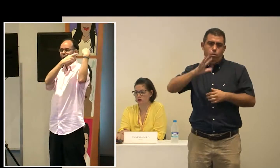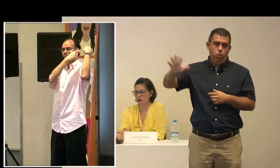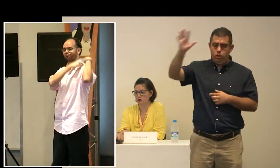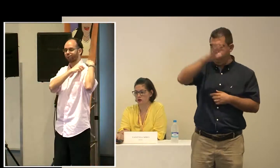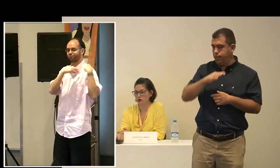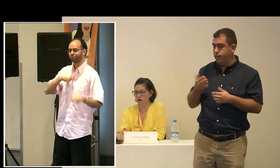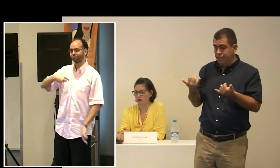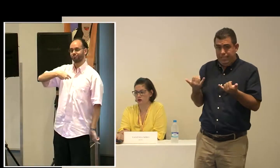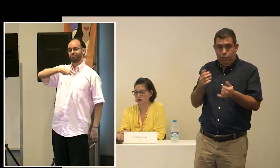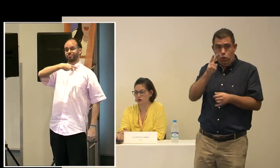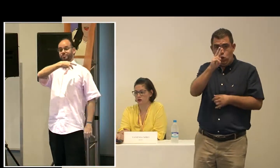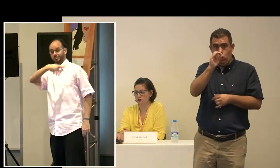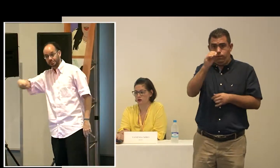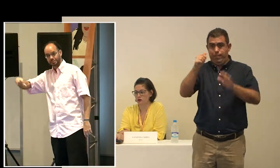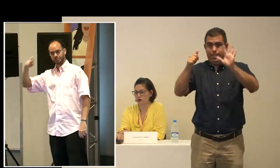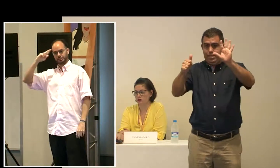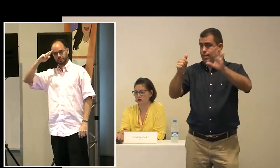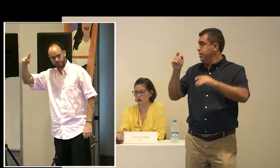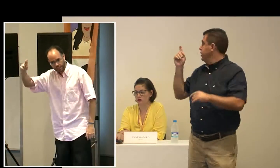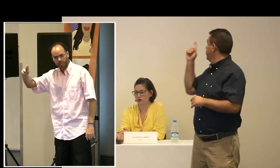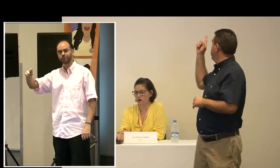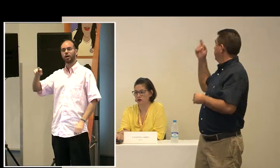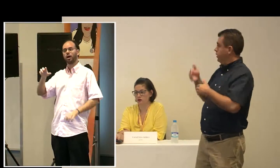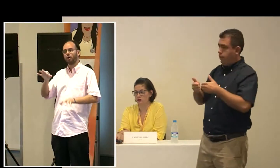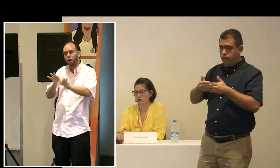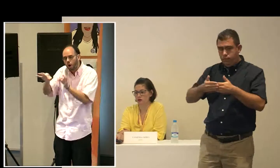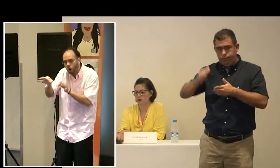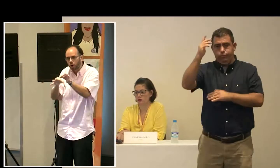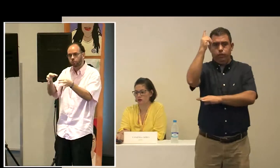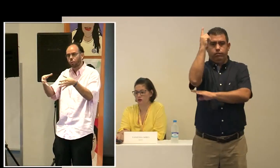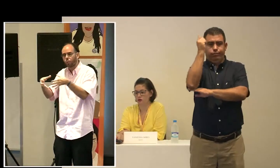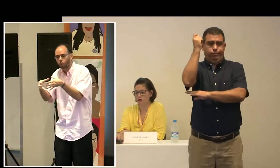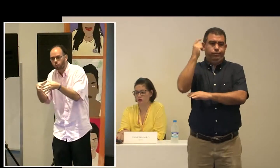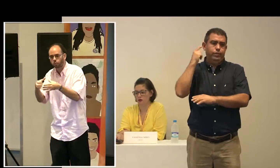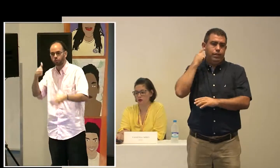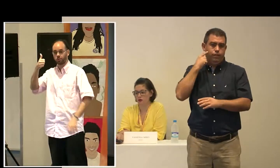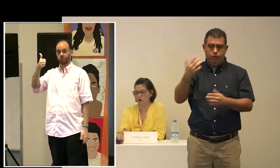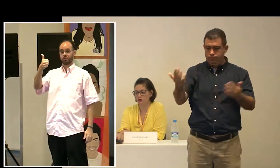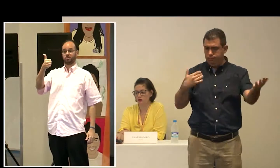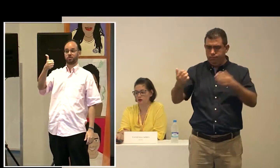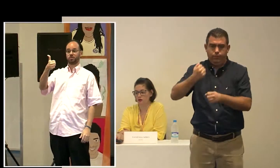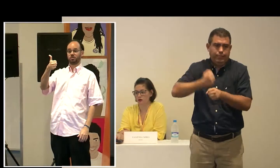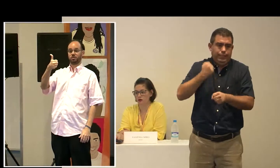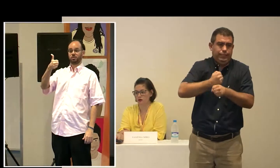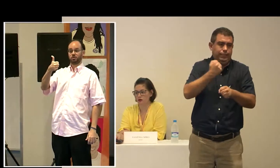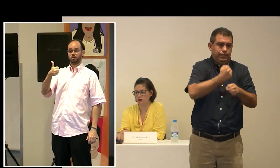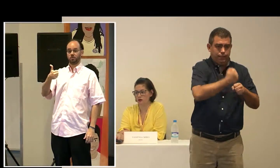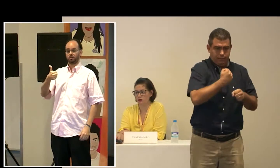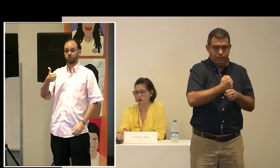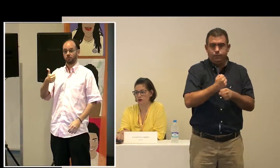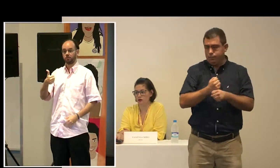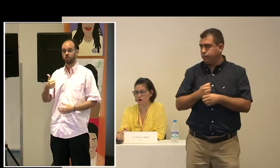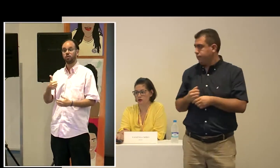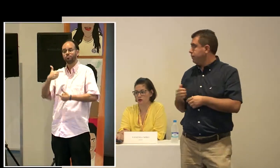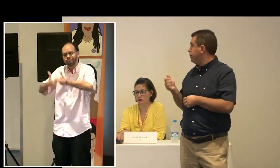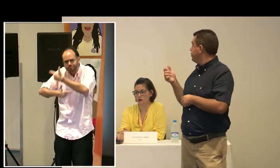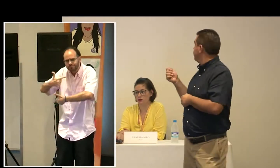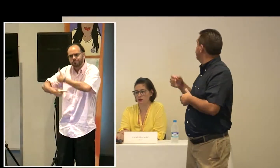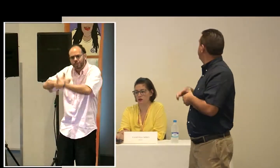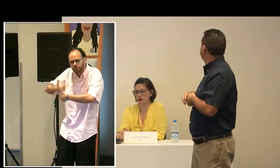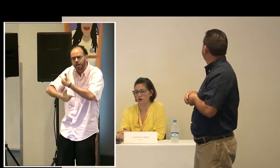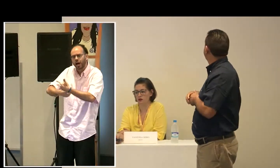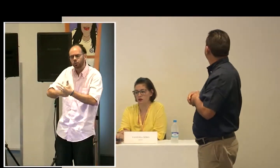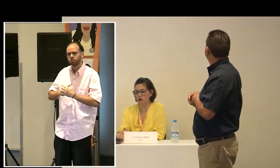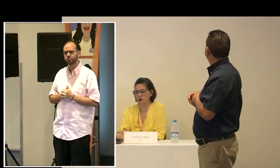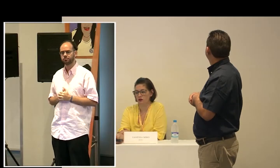usando os próprios surdos para que esses possam lutar em prol da própria comunidade.